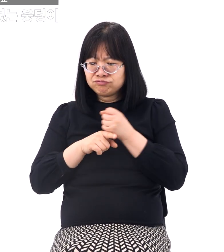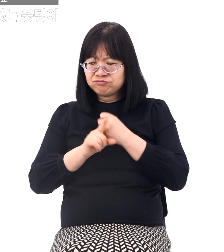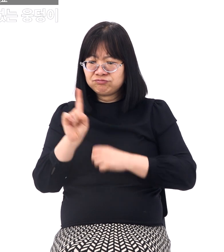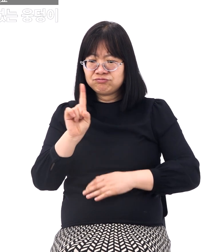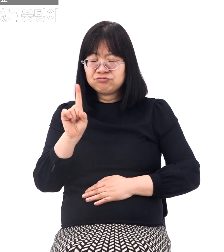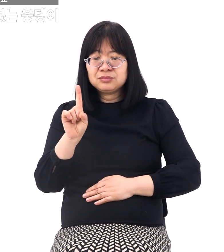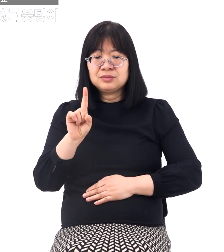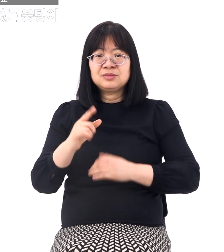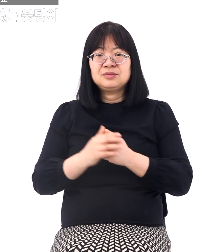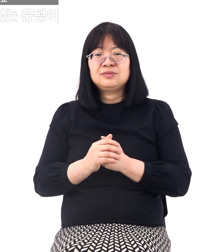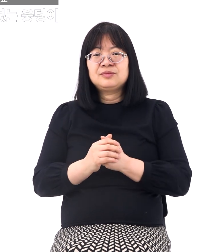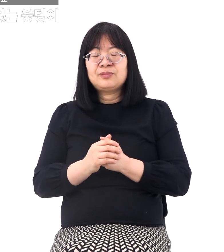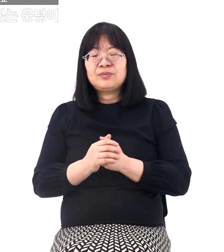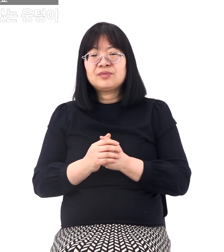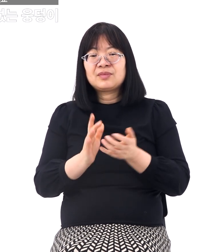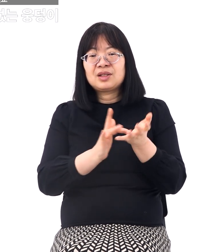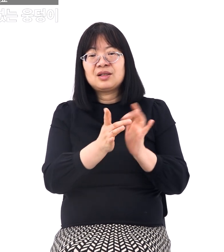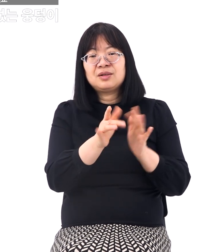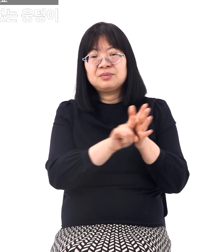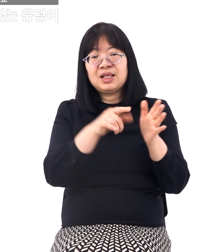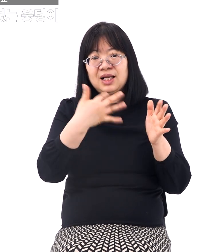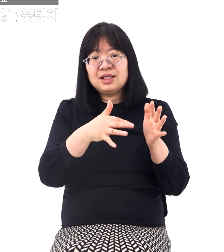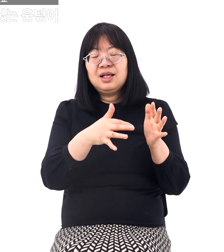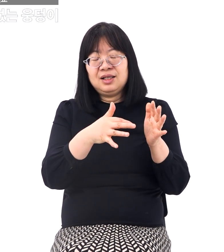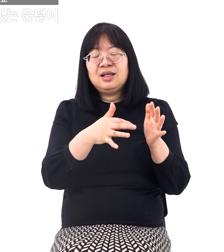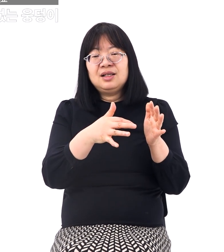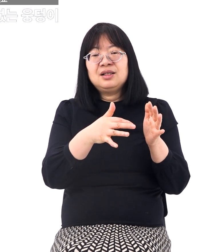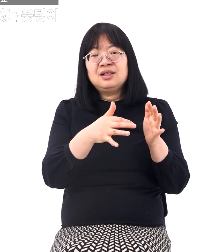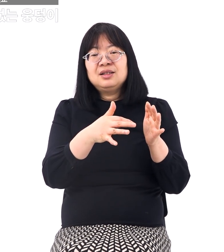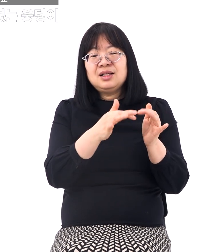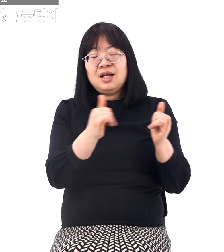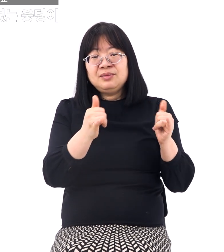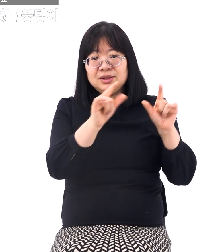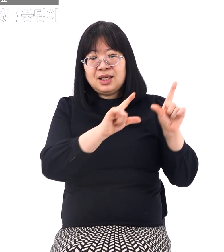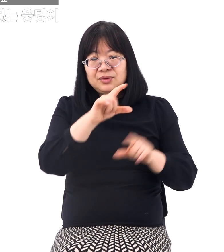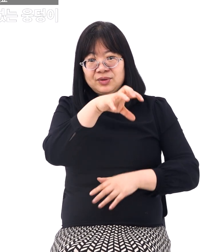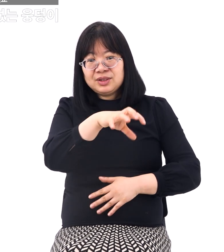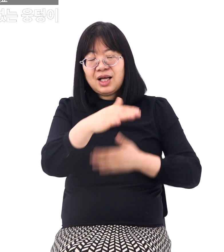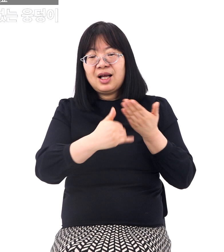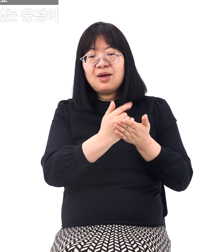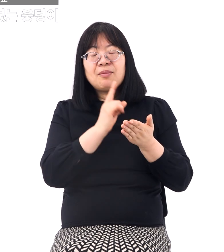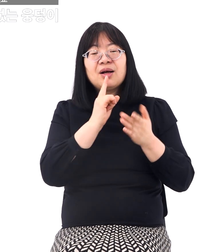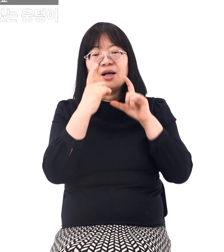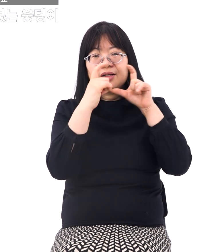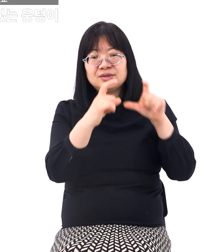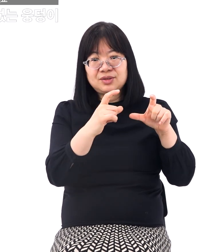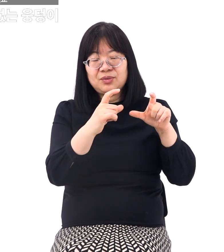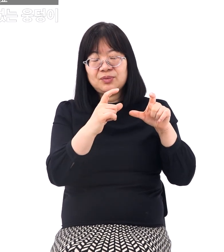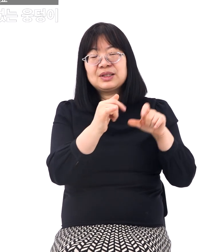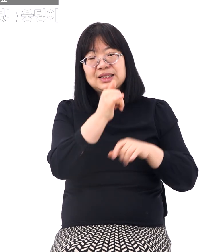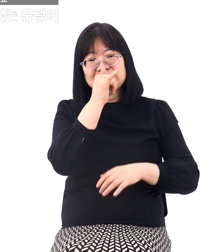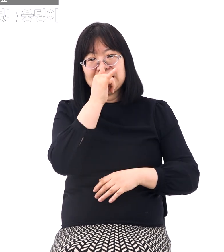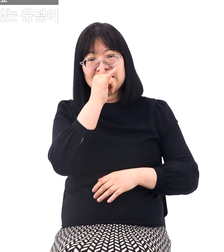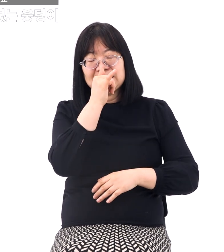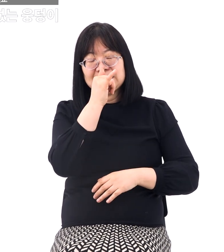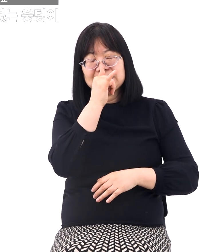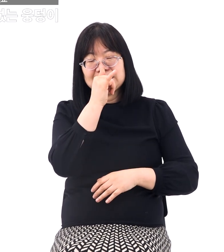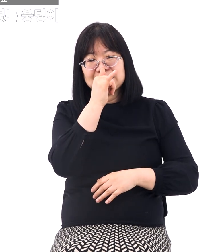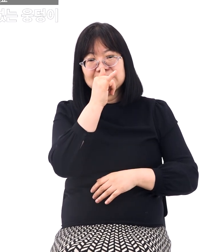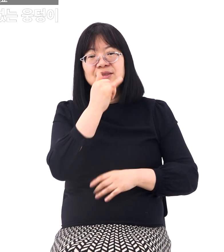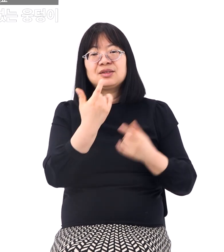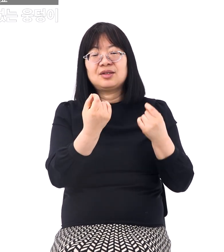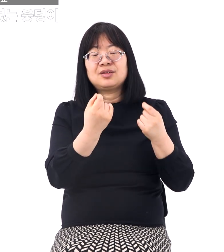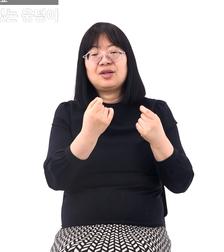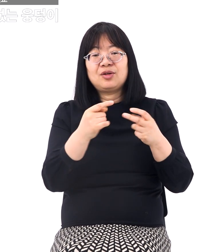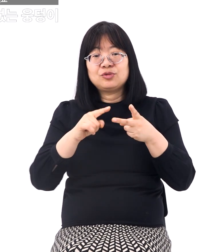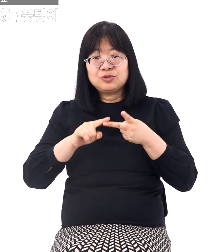되냐 하면 이방 땅에도 하나님의 말씀이 선포되고 내릴 것이라는 이야기가 됩니다.